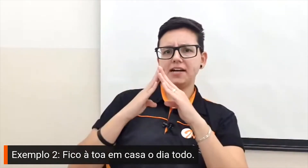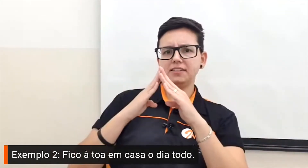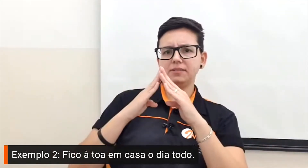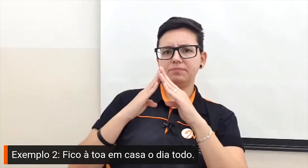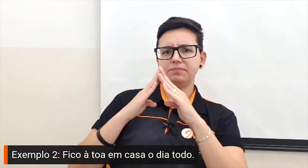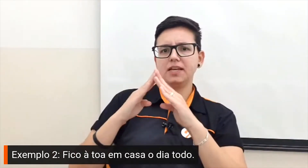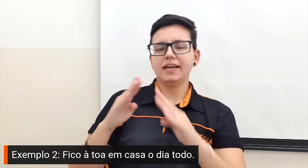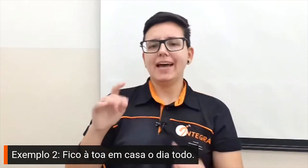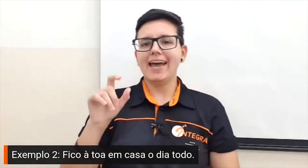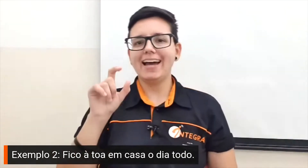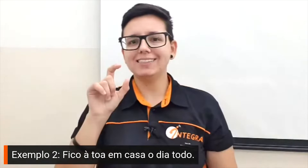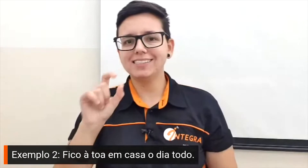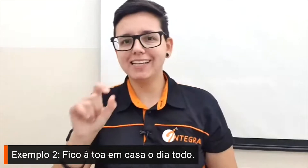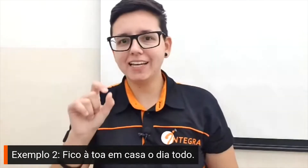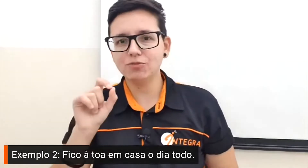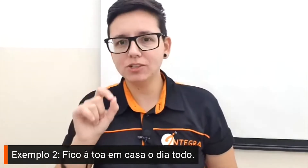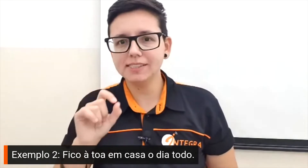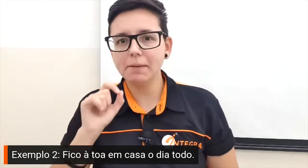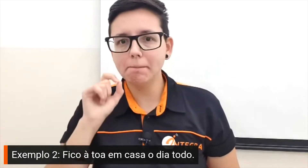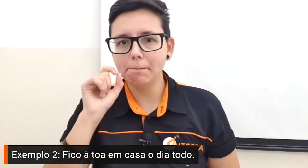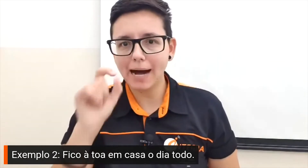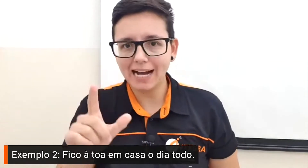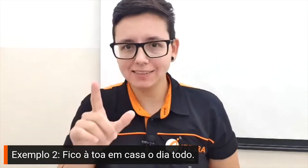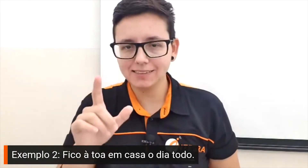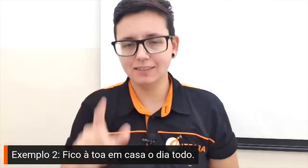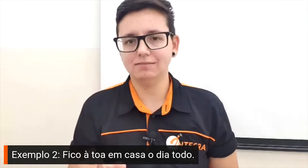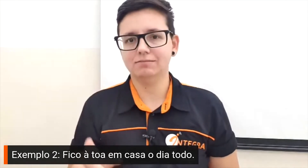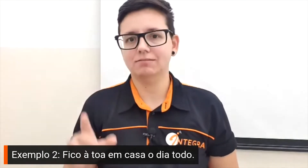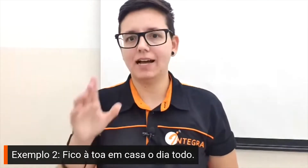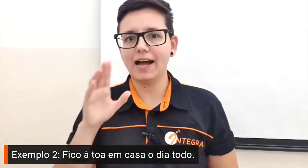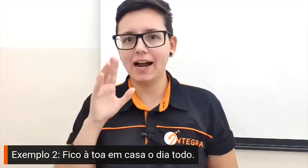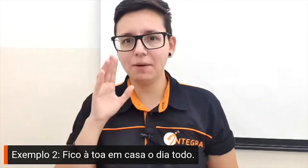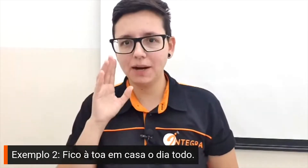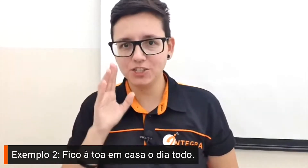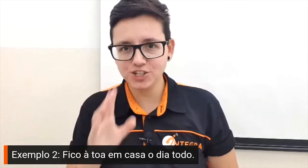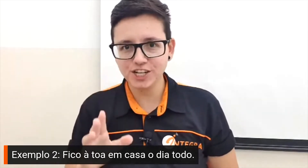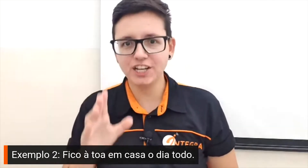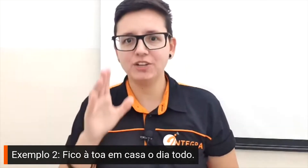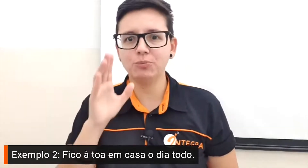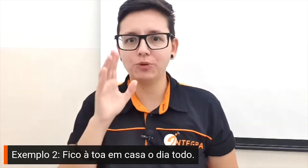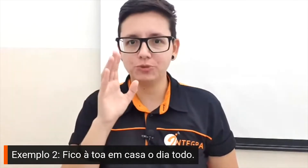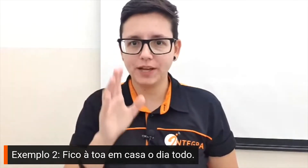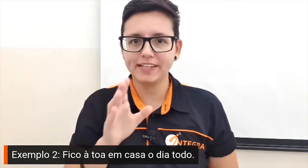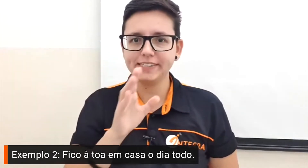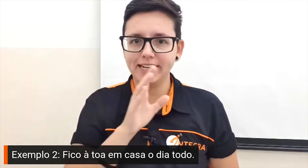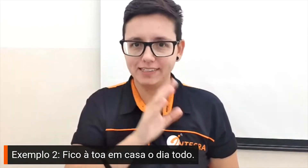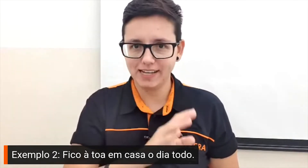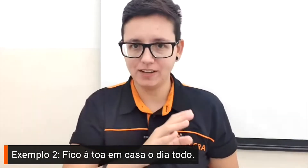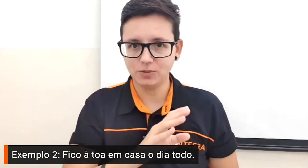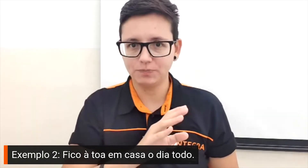casa. É assim que você mata a armadilha do português sinalizado.